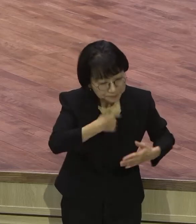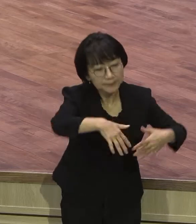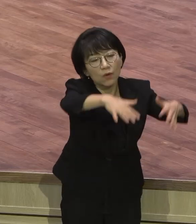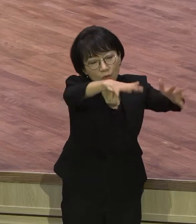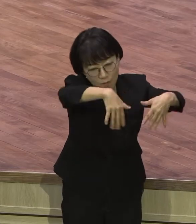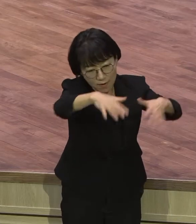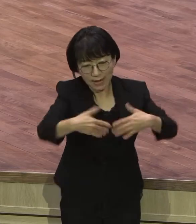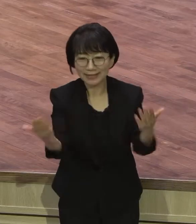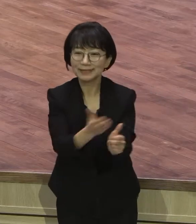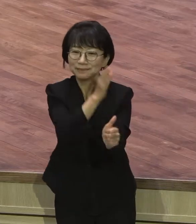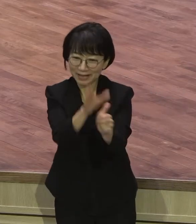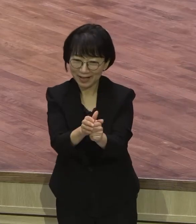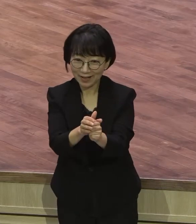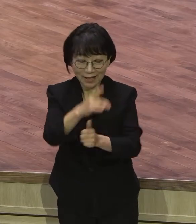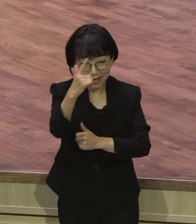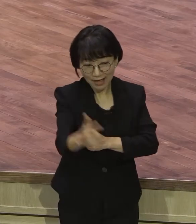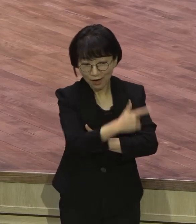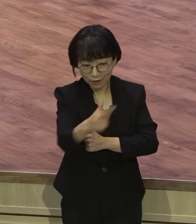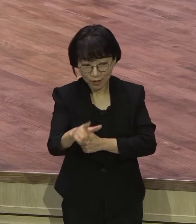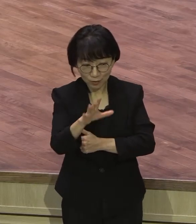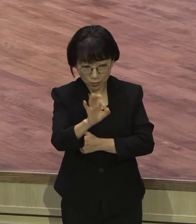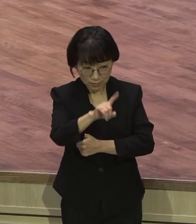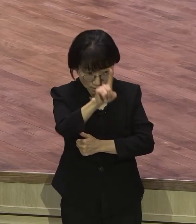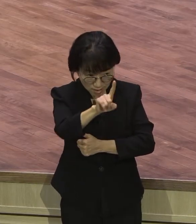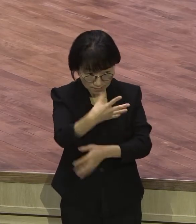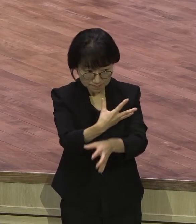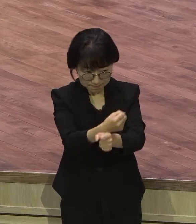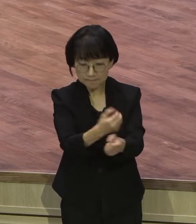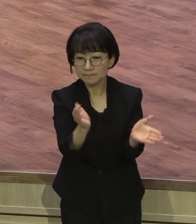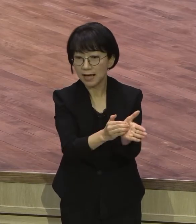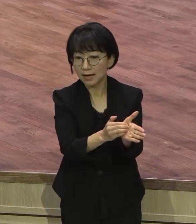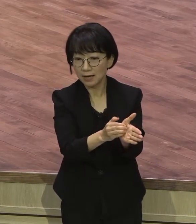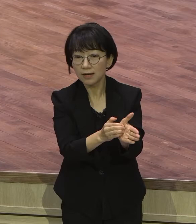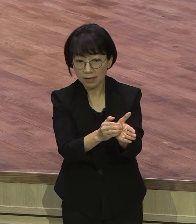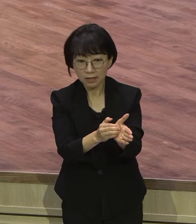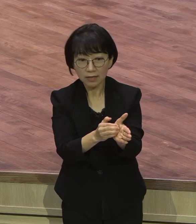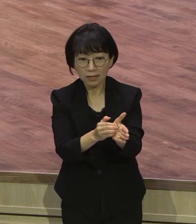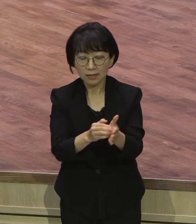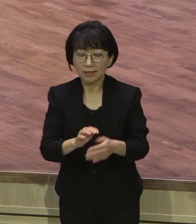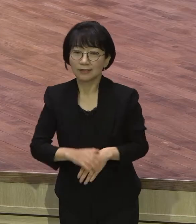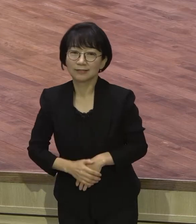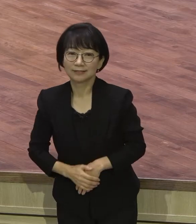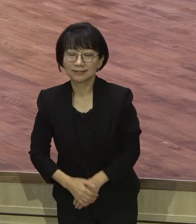일을 하게 해주었어요. 하루 일당 한 데나리온 받기 약속한 거예요.